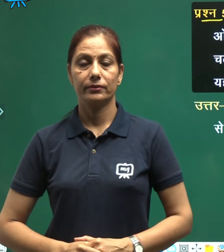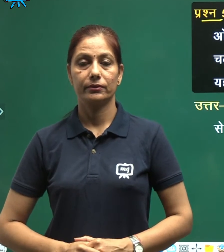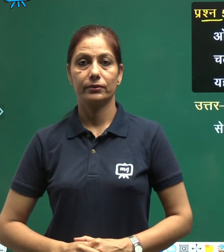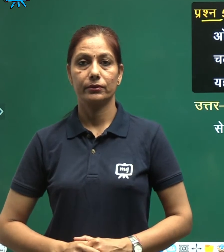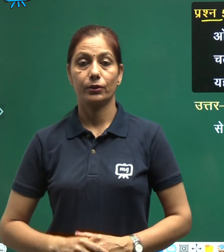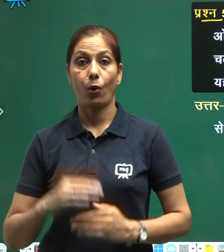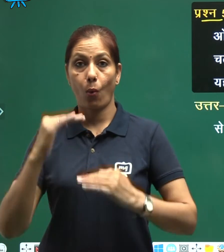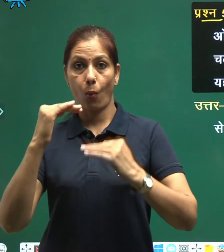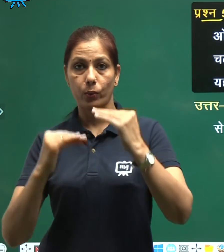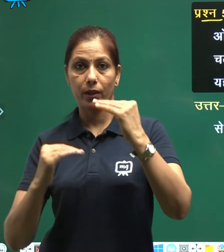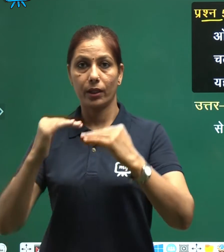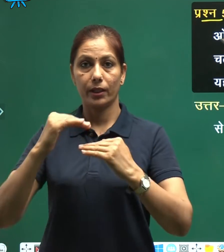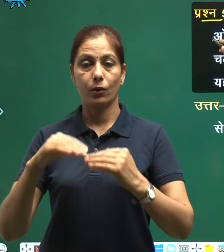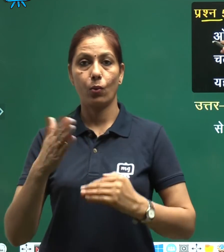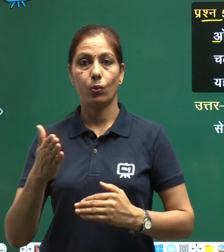ओहदे की ओर